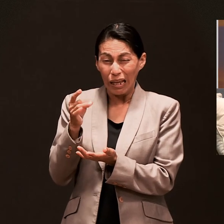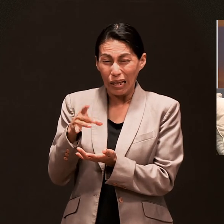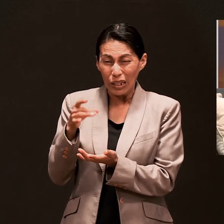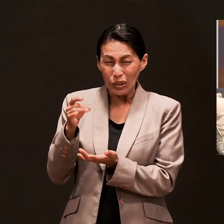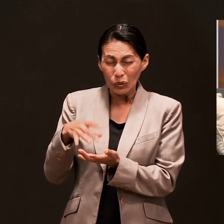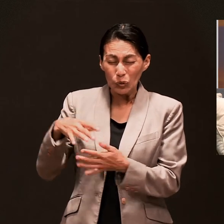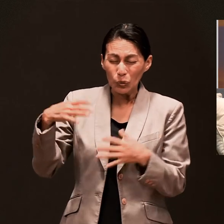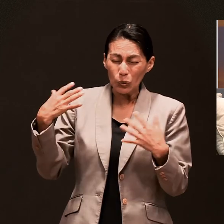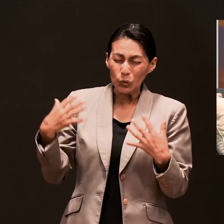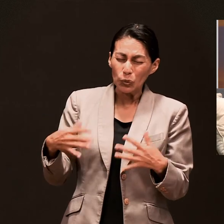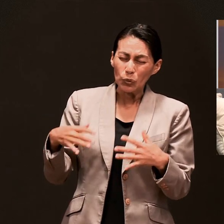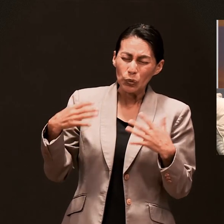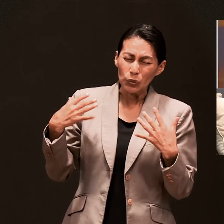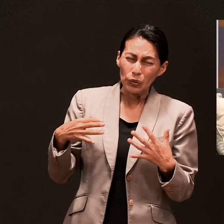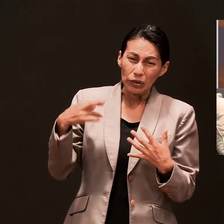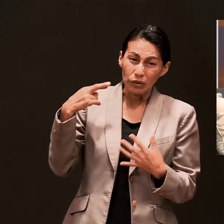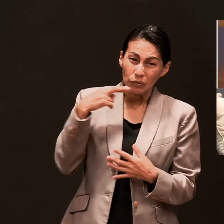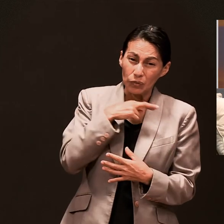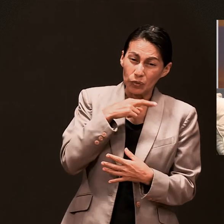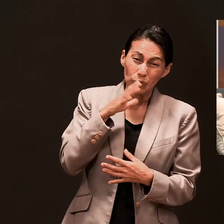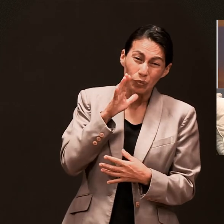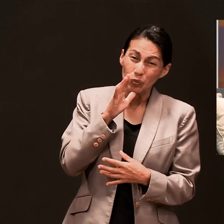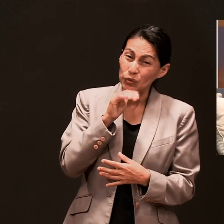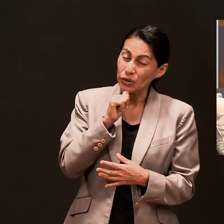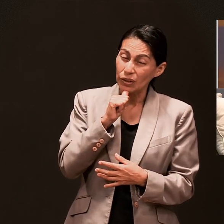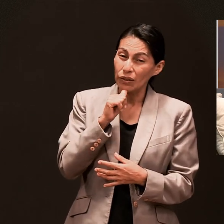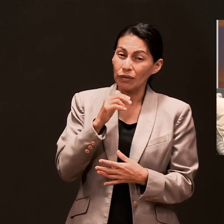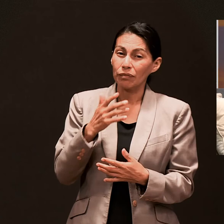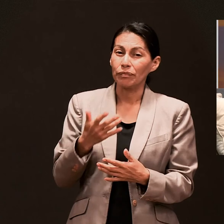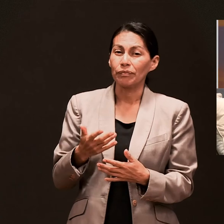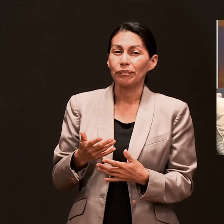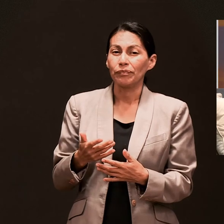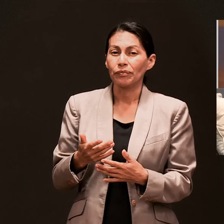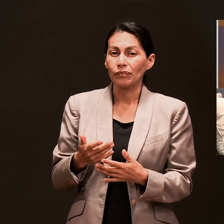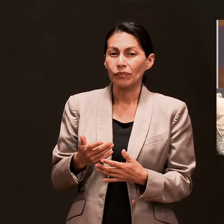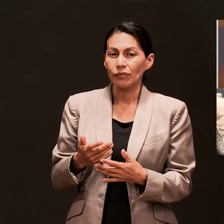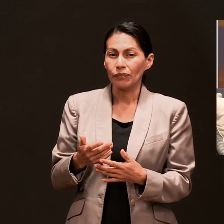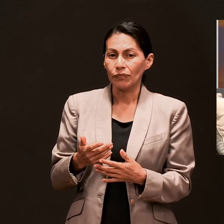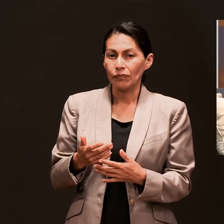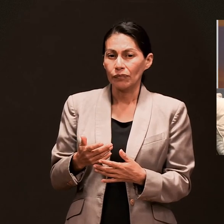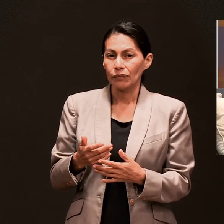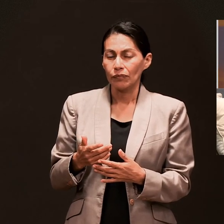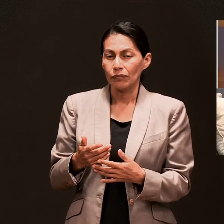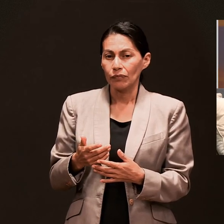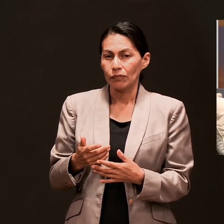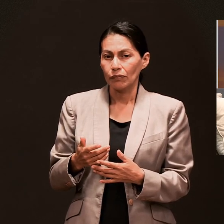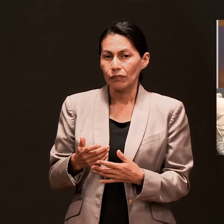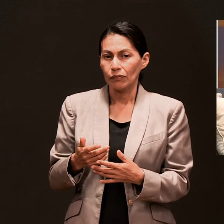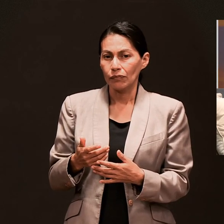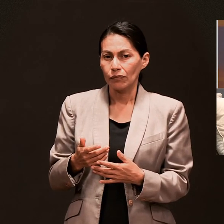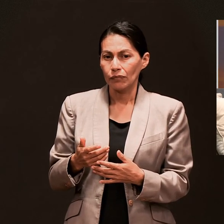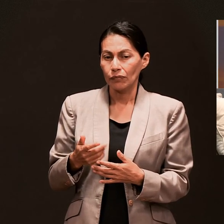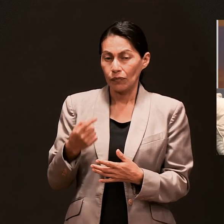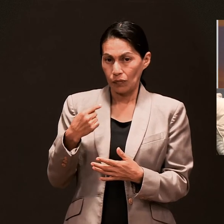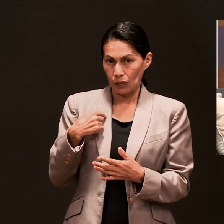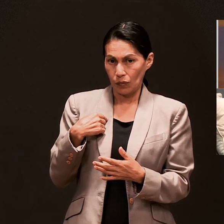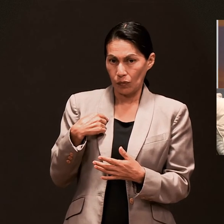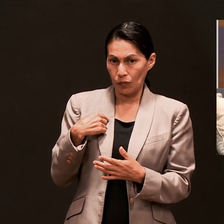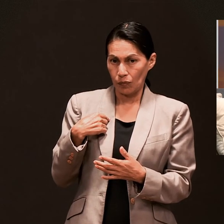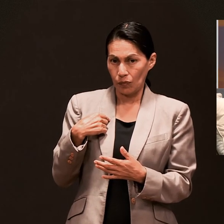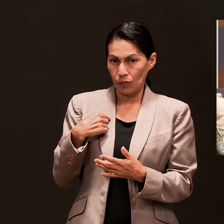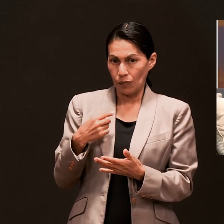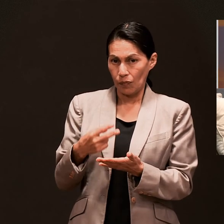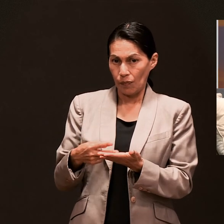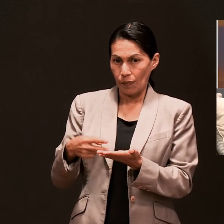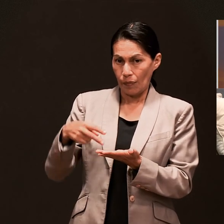imagínense el dolor que yo sentía no podía hacer absolutamente nada y cuando